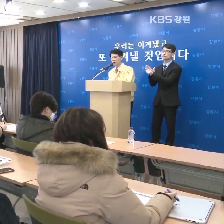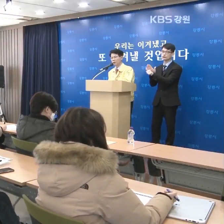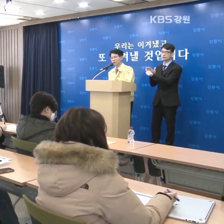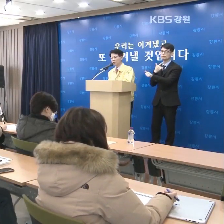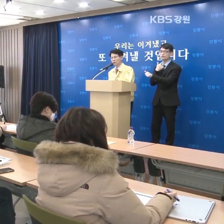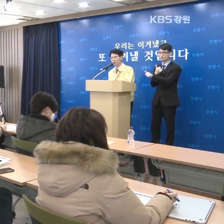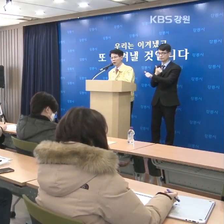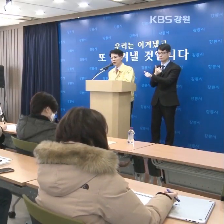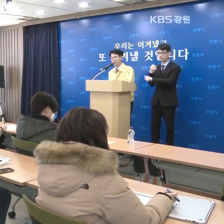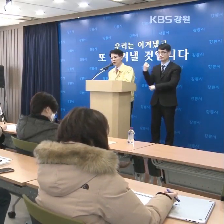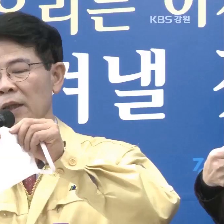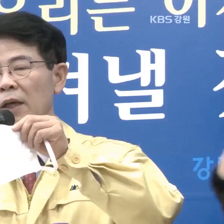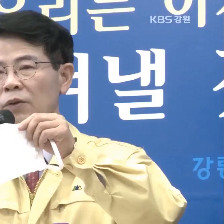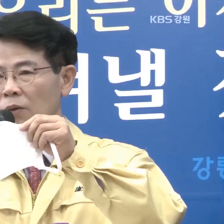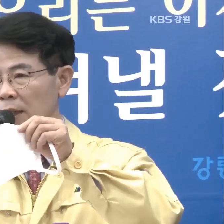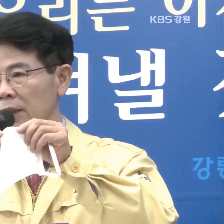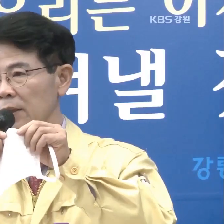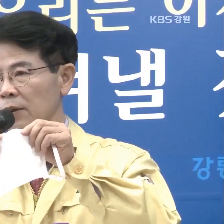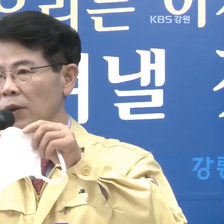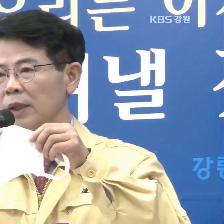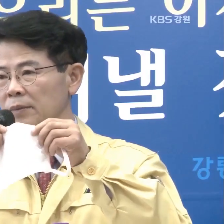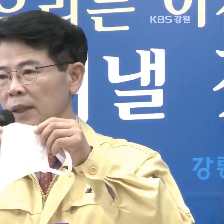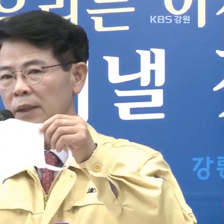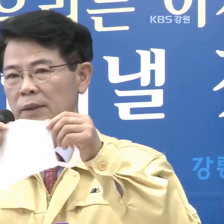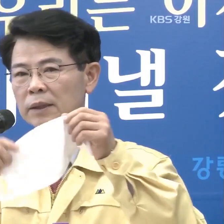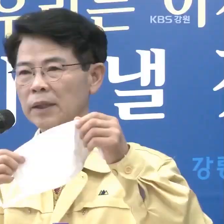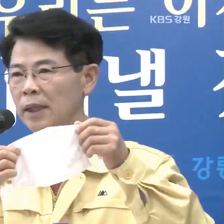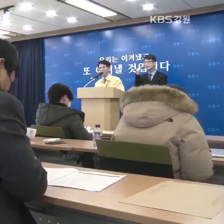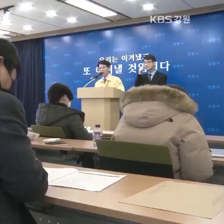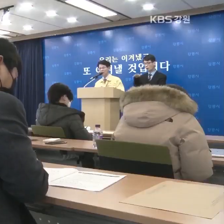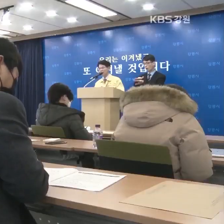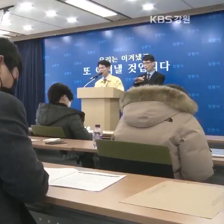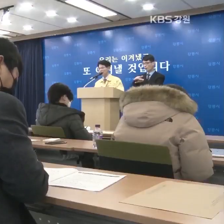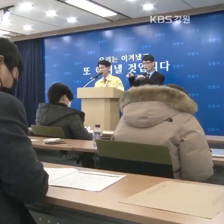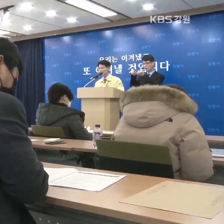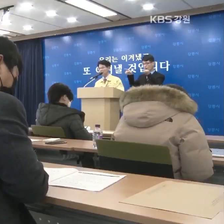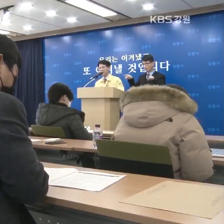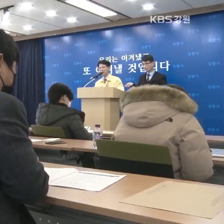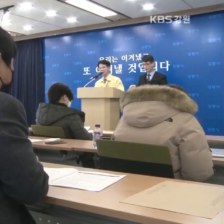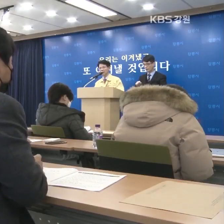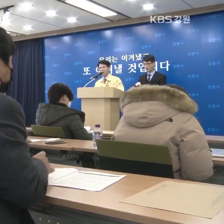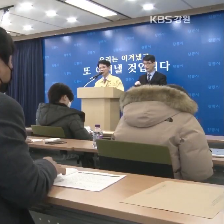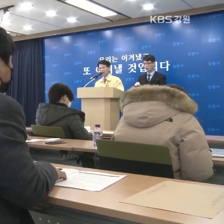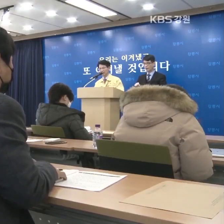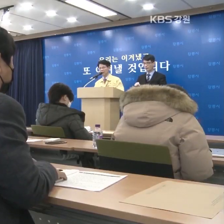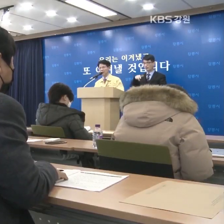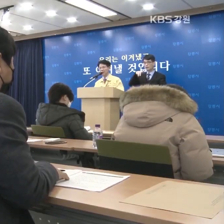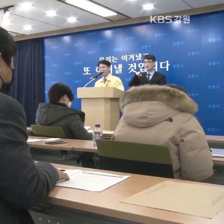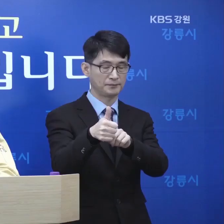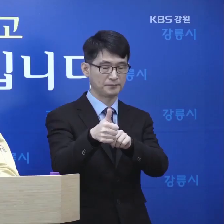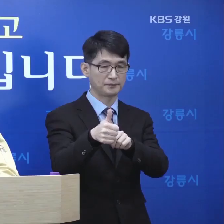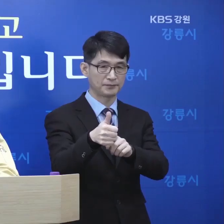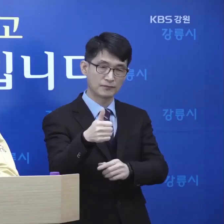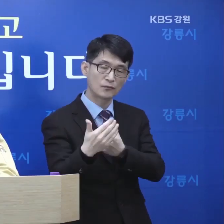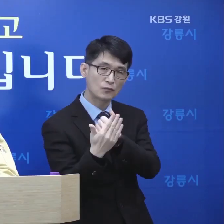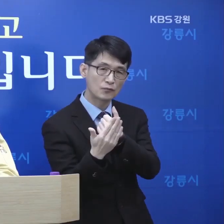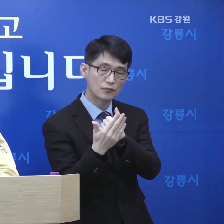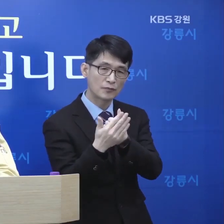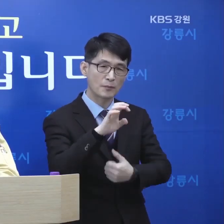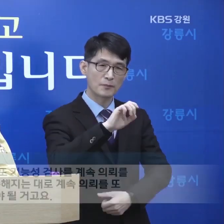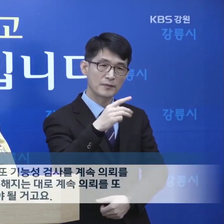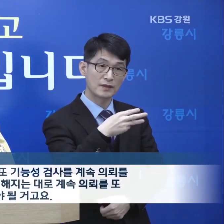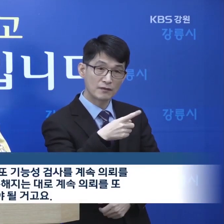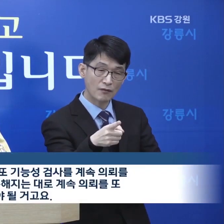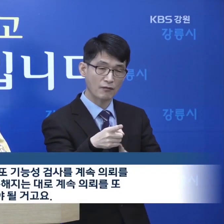강릉시는 한국과학기술연구원 강릉분원에서 필터 안전성 검사를 마쳤다고 밝혔습니다. 저희들이 계속해서